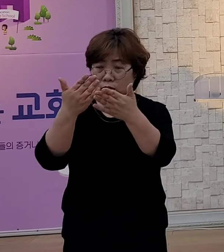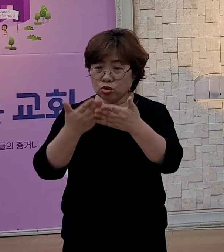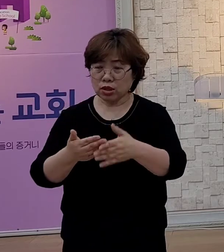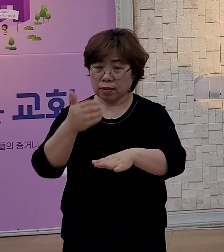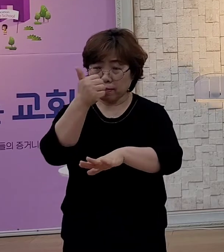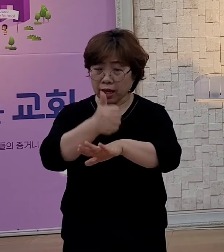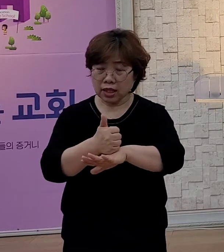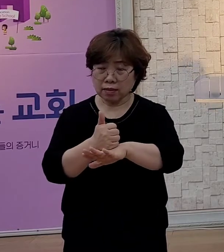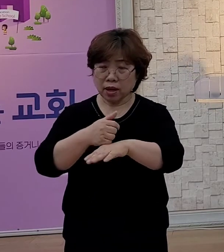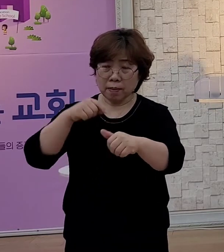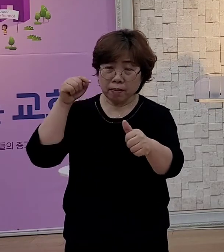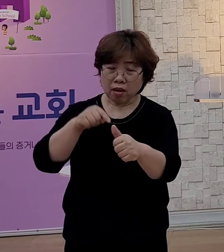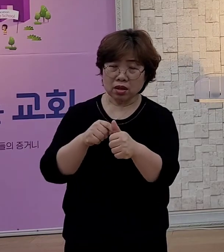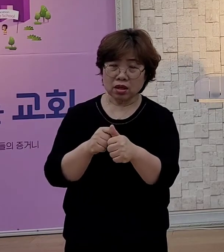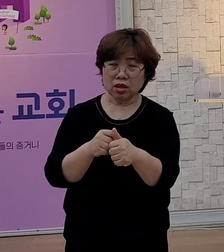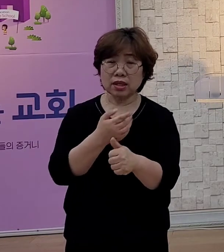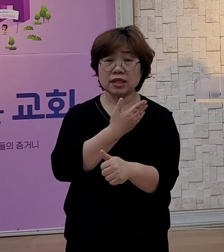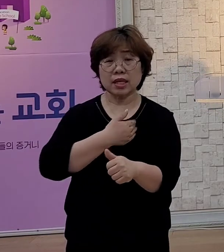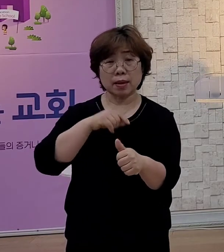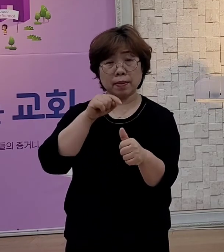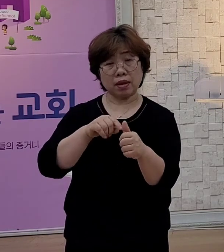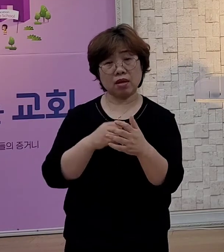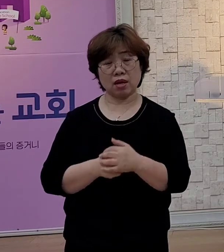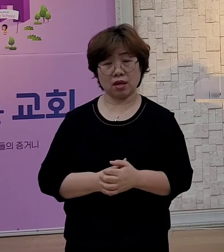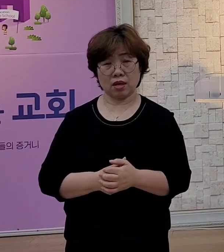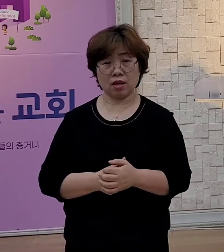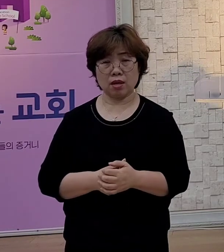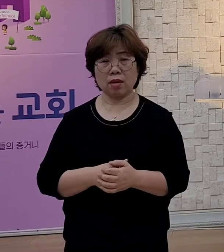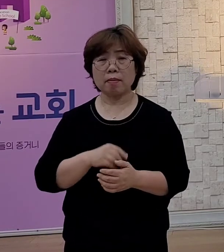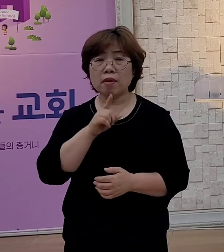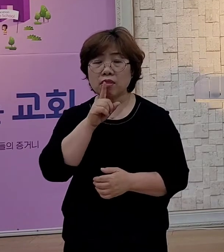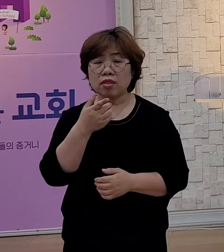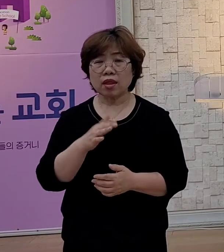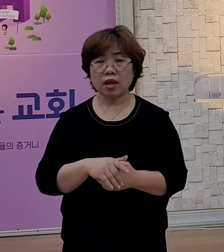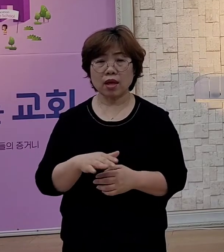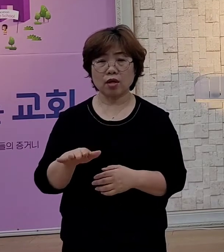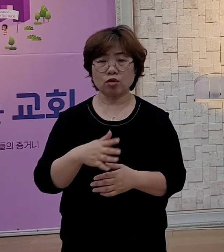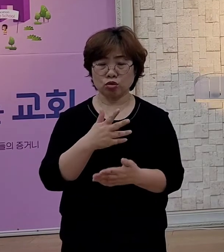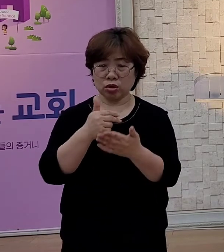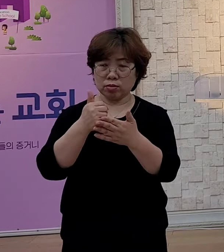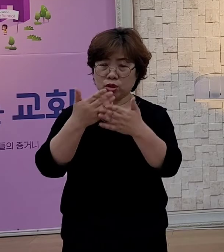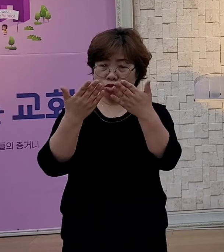그랬어요. 그럼 주님께서 우리에게 주신 마지막 하나의 계명은 뭡니까?